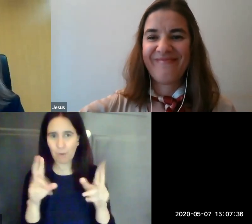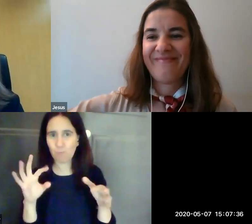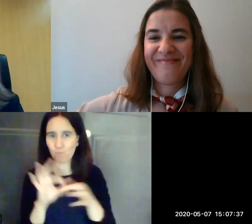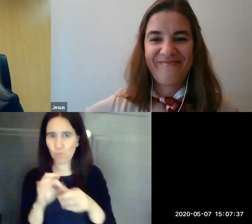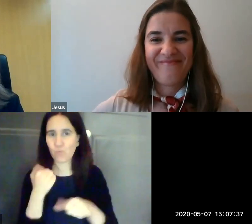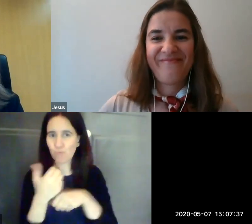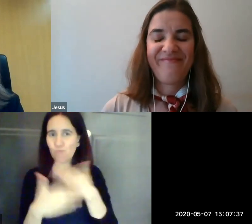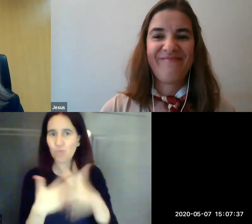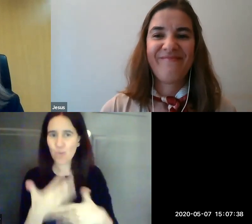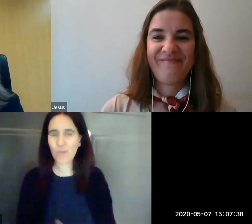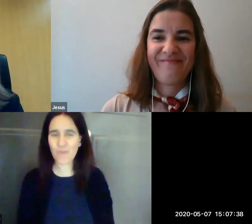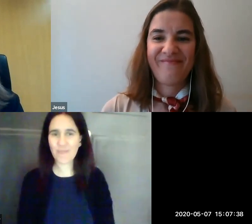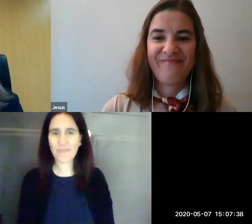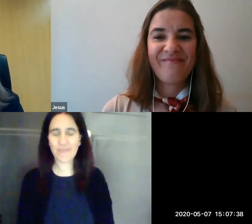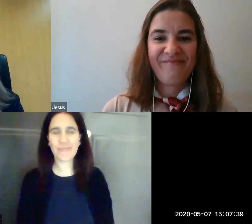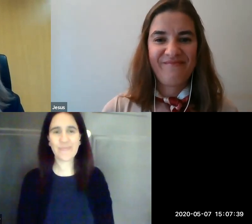funcionar.